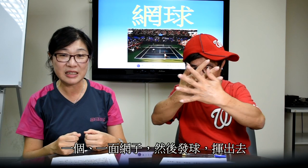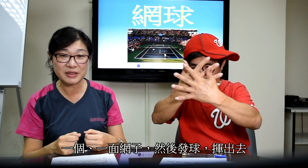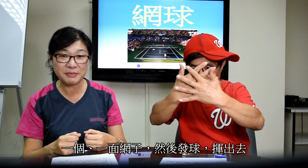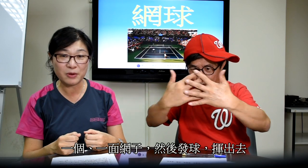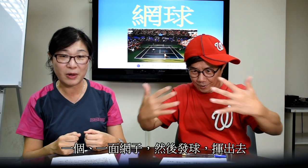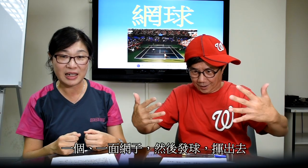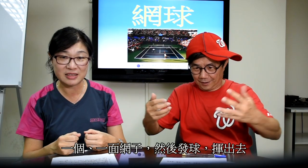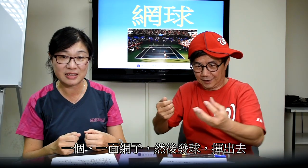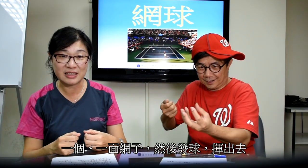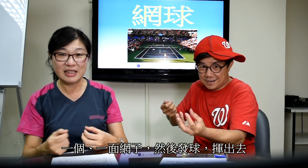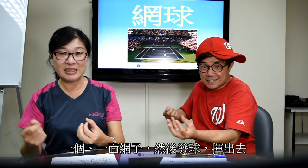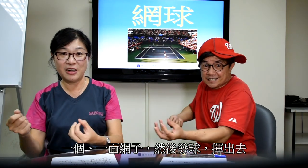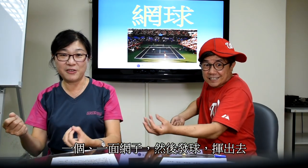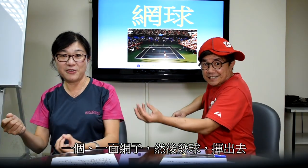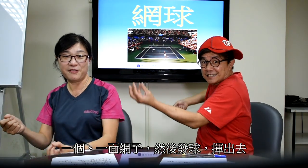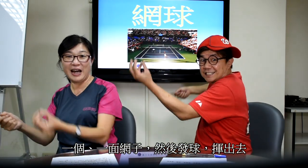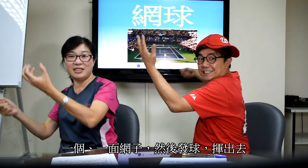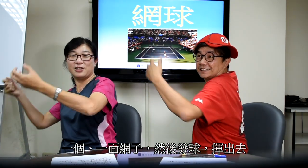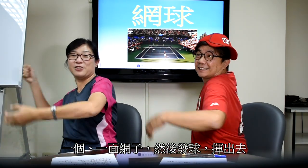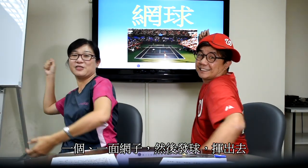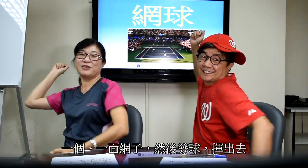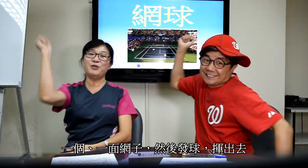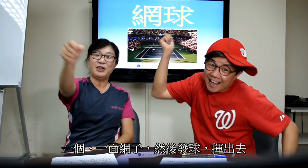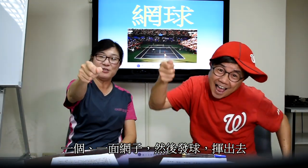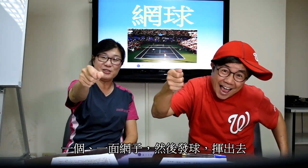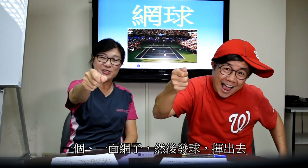一面网子，然后发球挥出去，